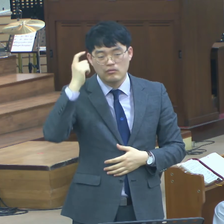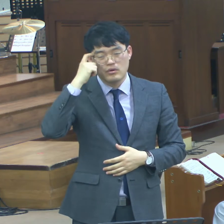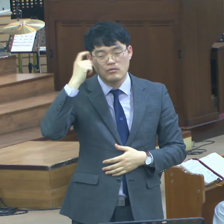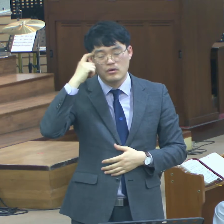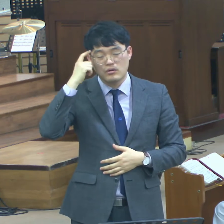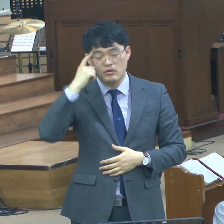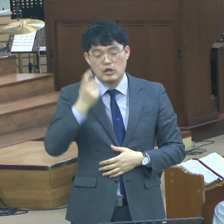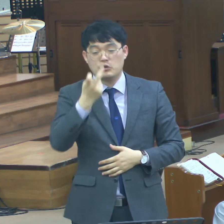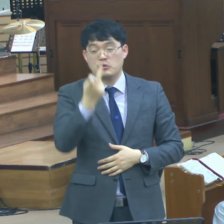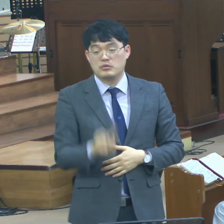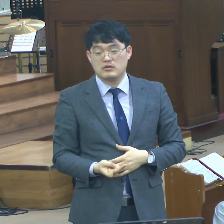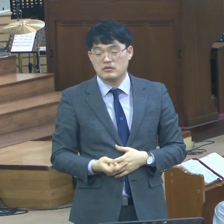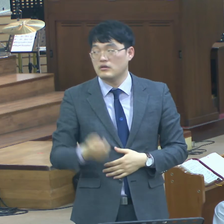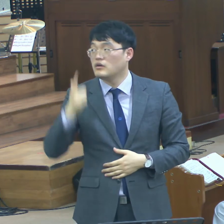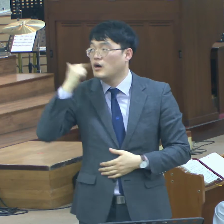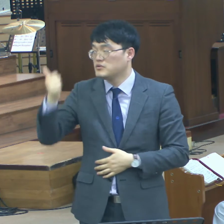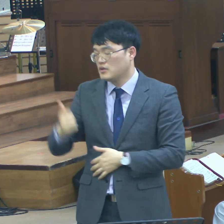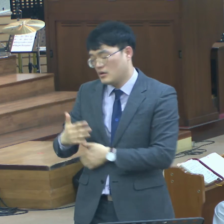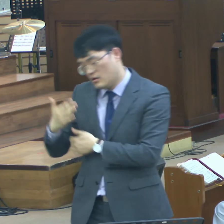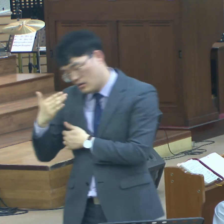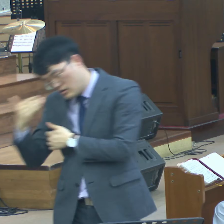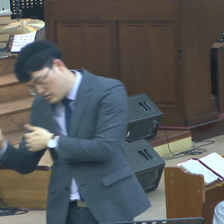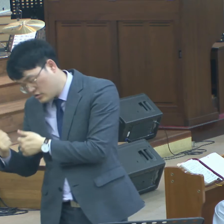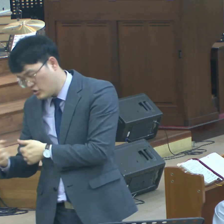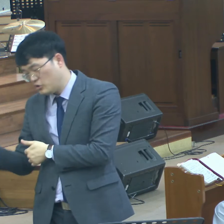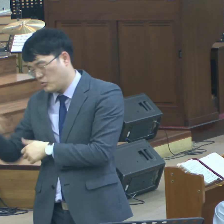그러면 동생도 방으로 끌려 들어가요.